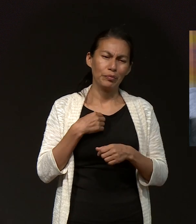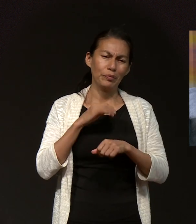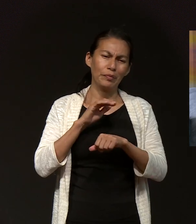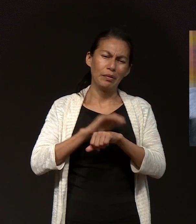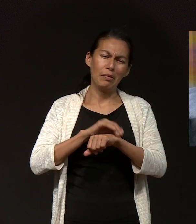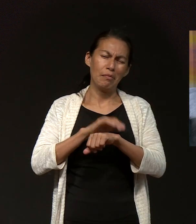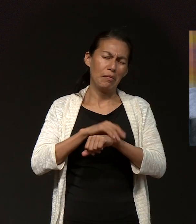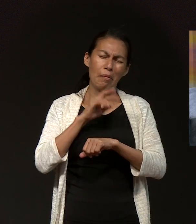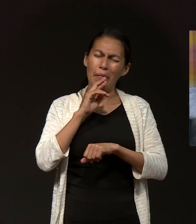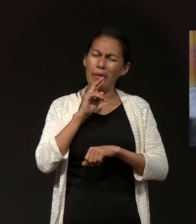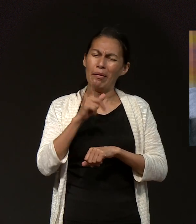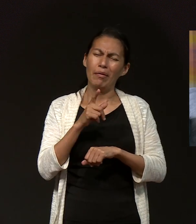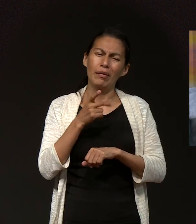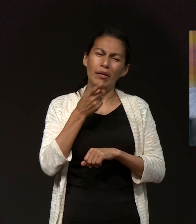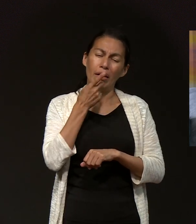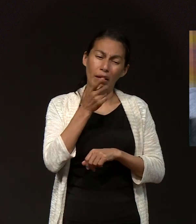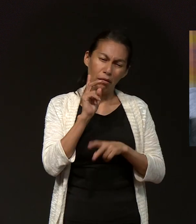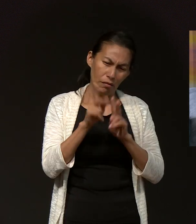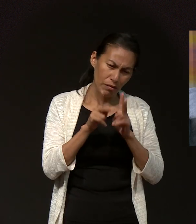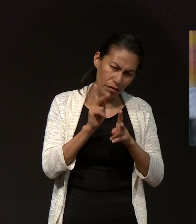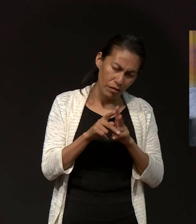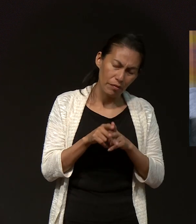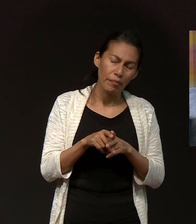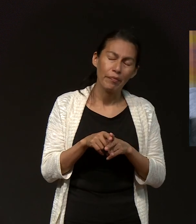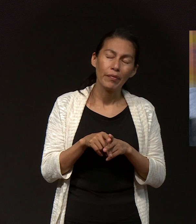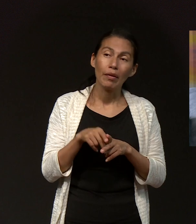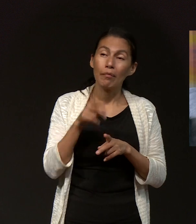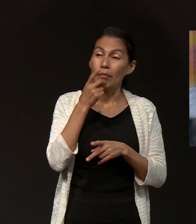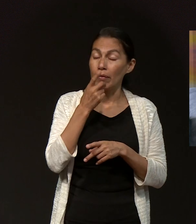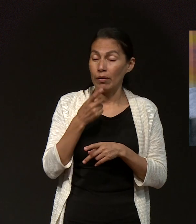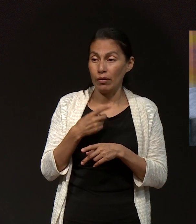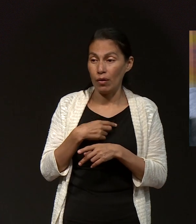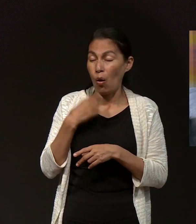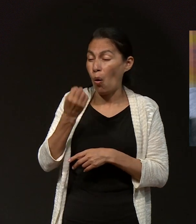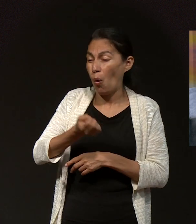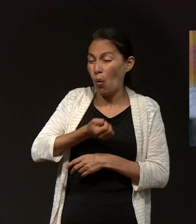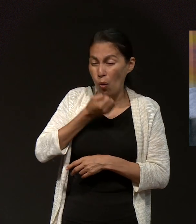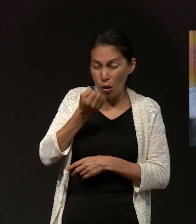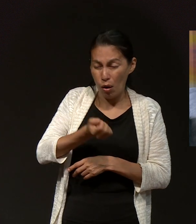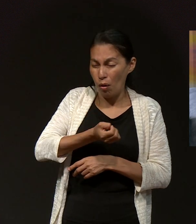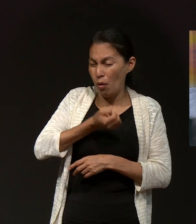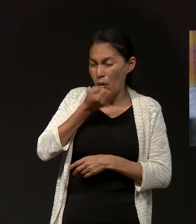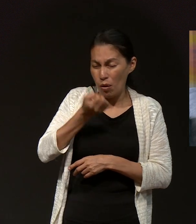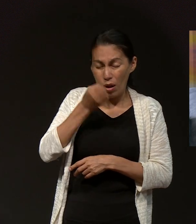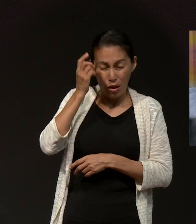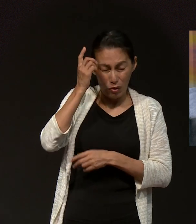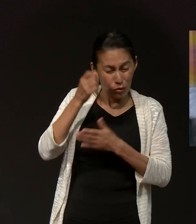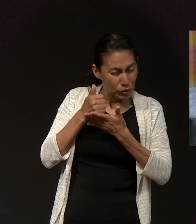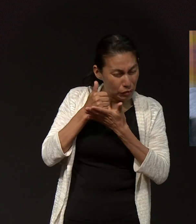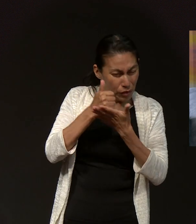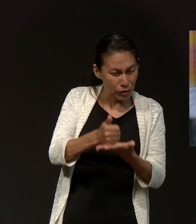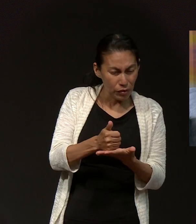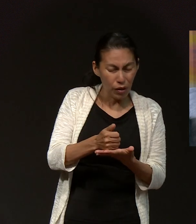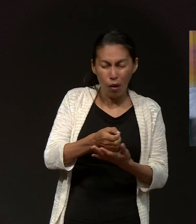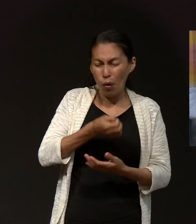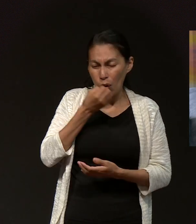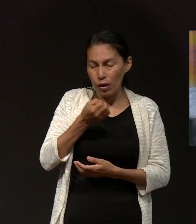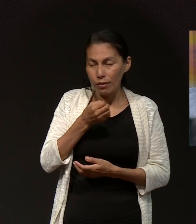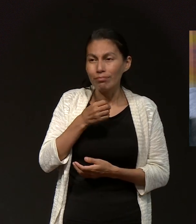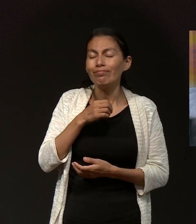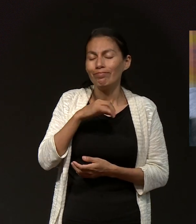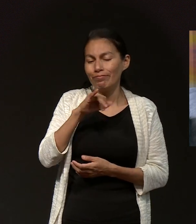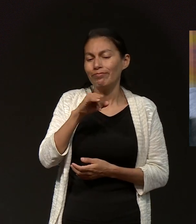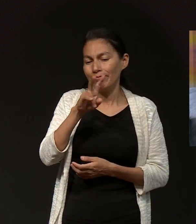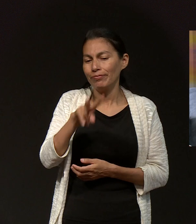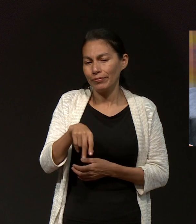Hablando por teléfono con mi mejor amiga allá. Me dijo, ¿sabes qué? Ora. Ora y Dios te va a ayudar a encontrar esa